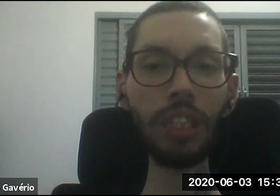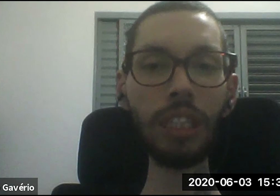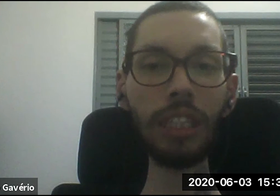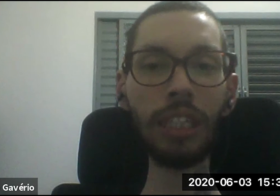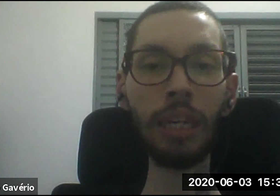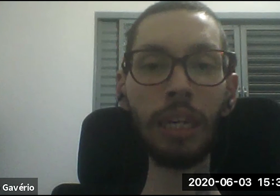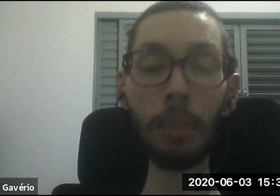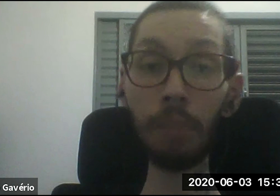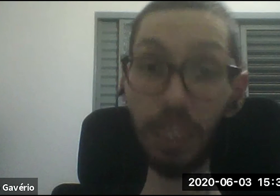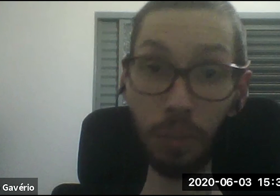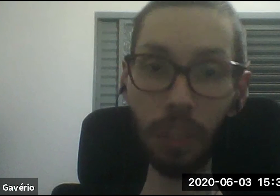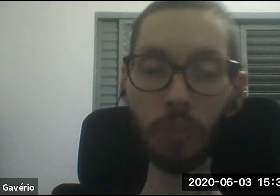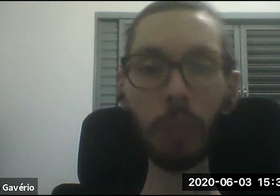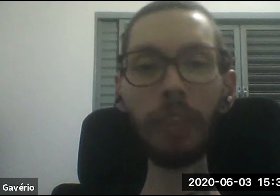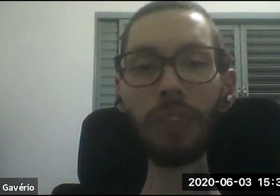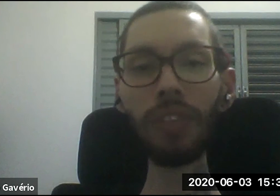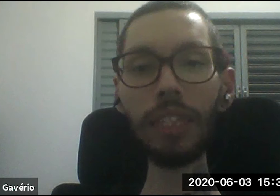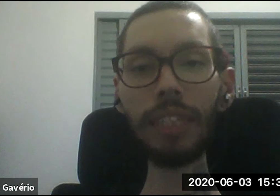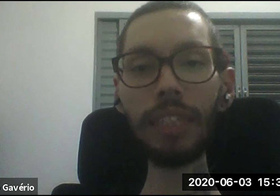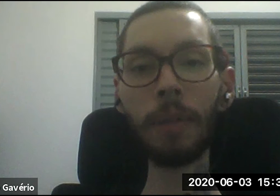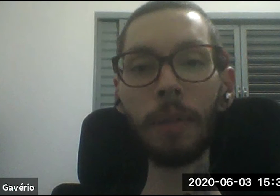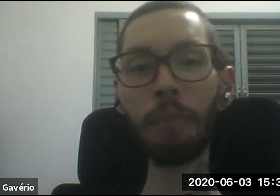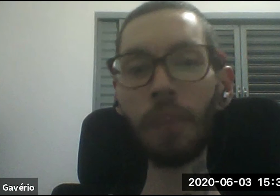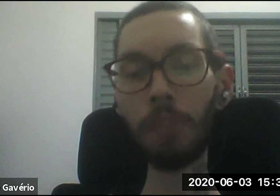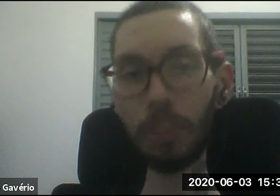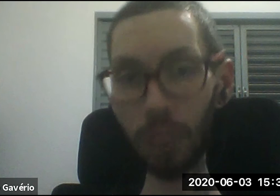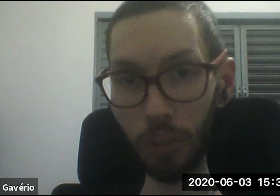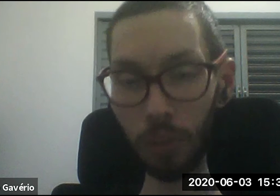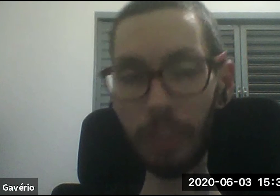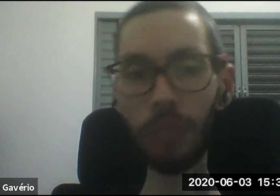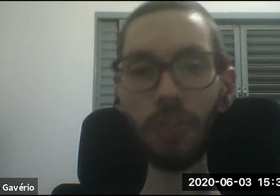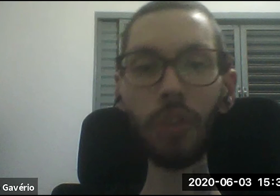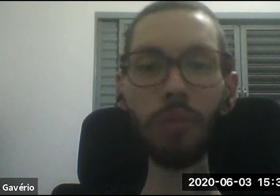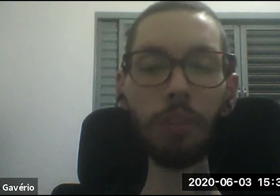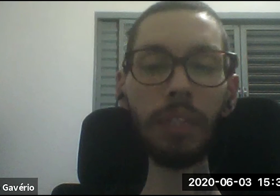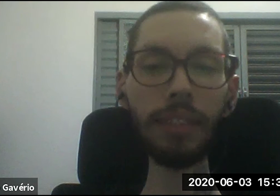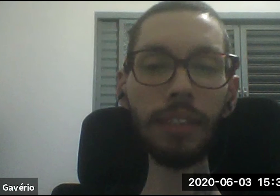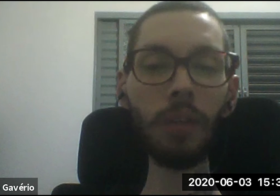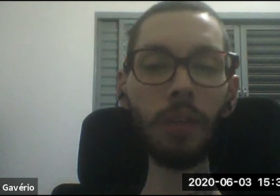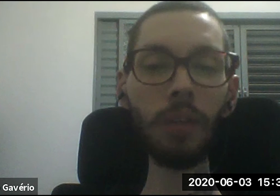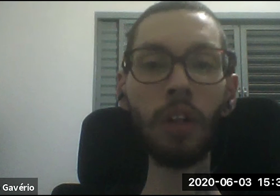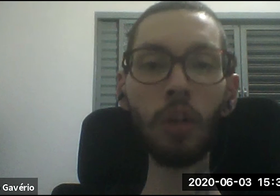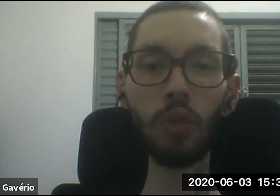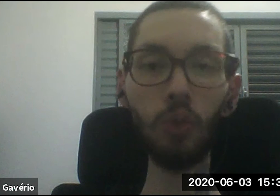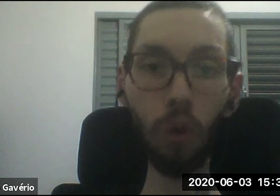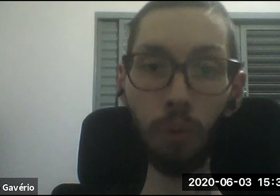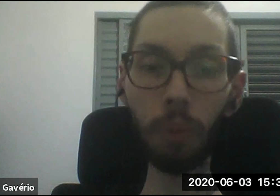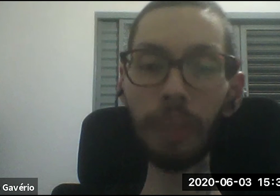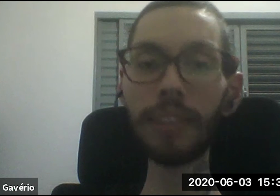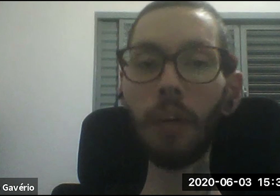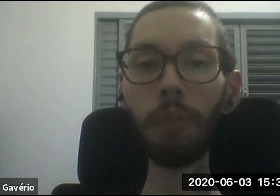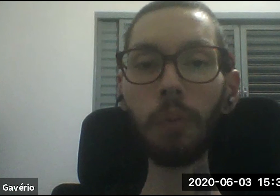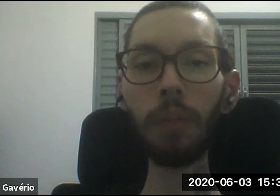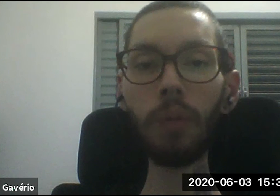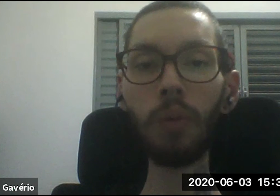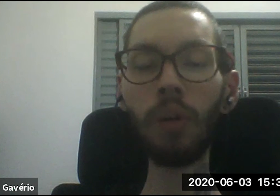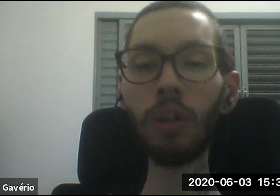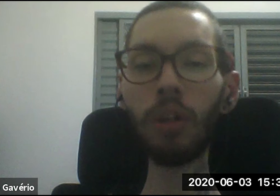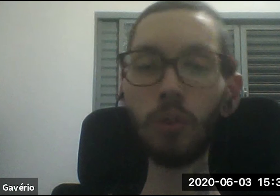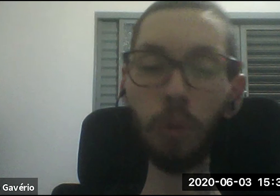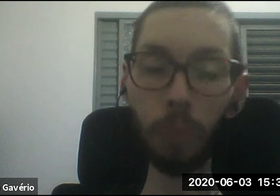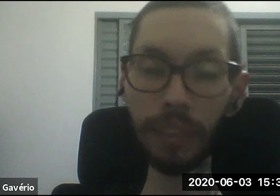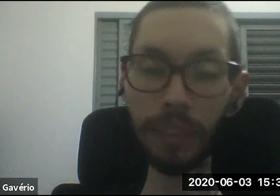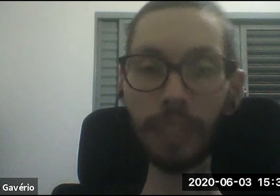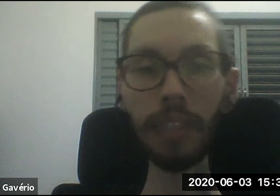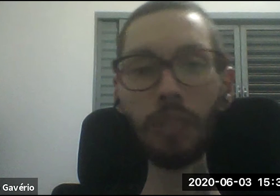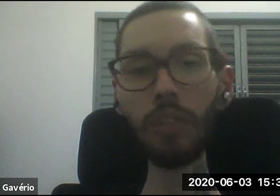de, mesmo que nos momentos de crise, mesmo que nos períodos de contaminação, como pensar o público,